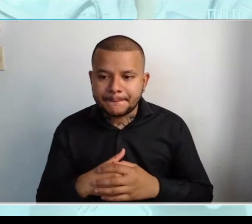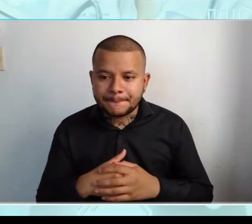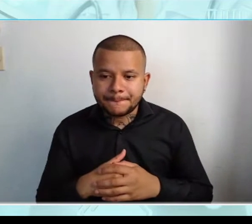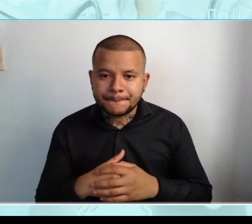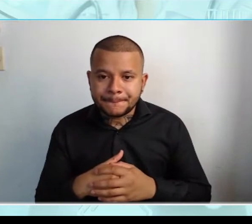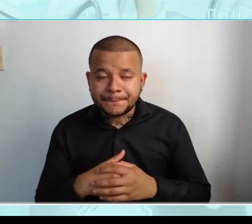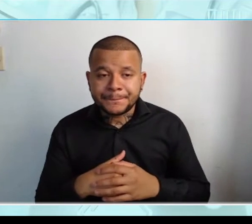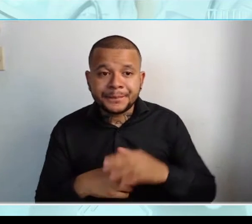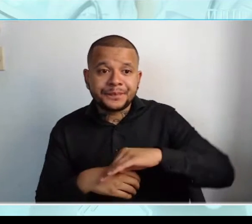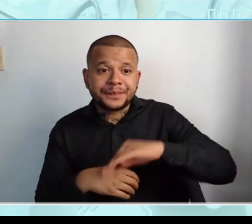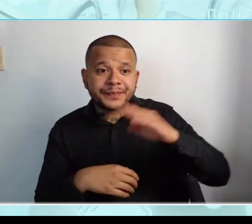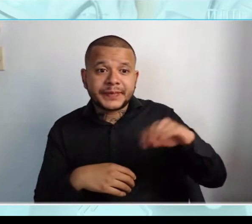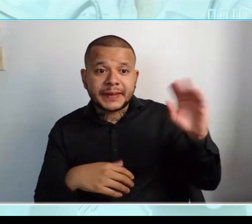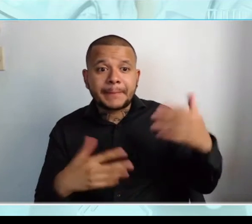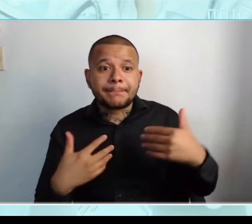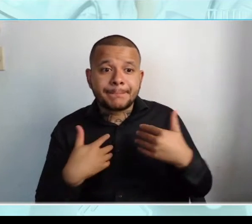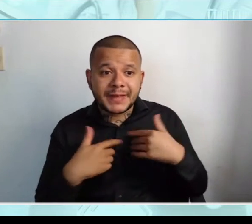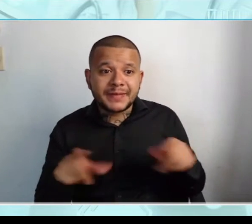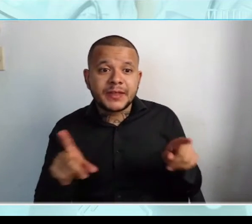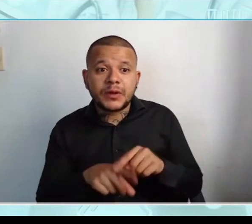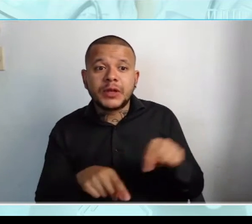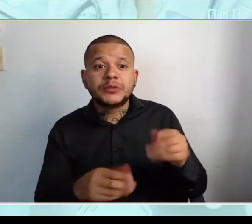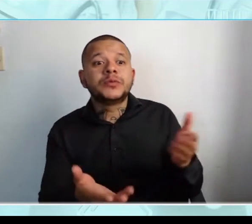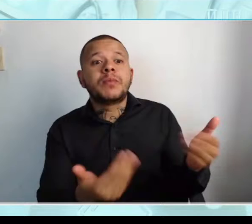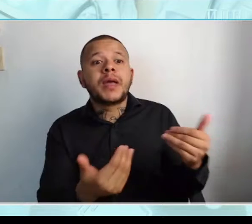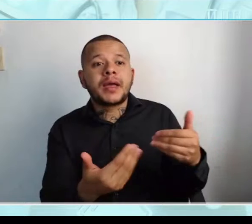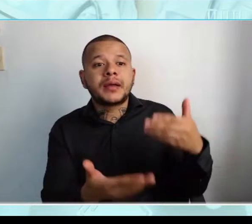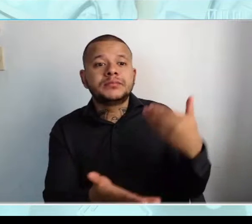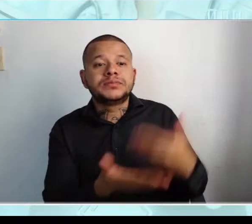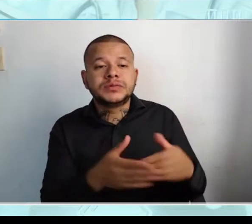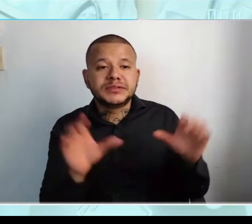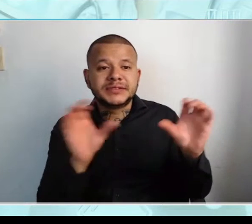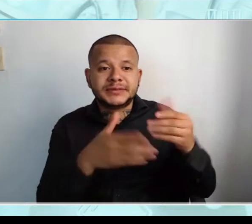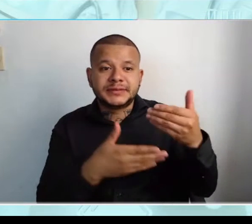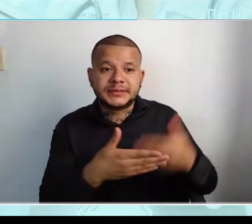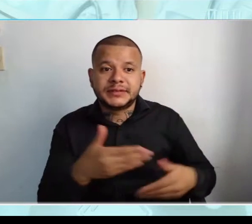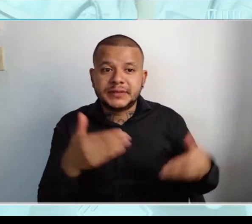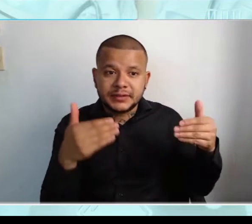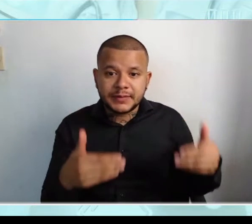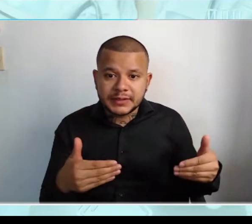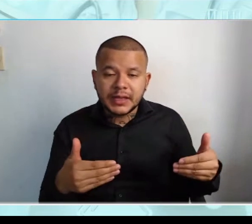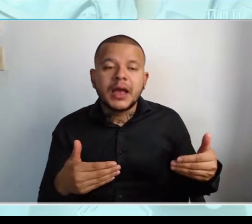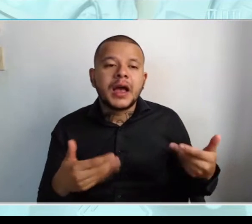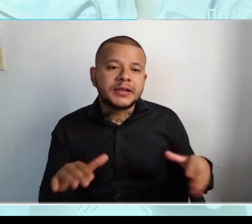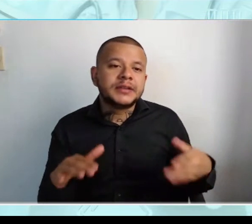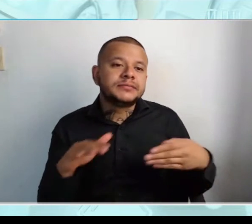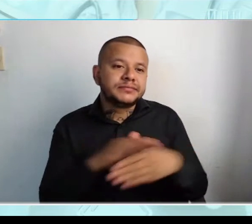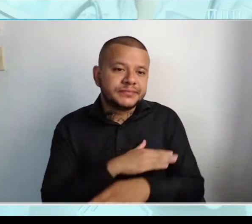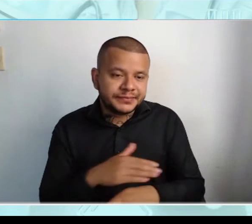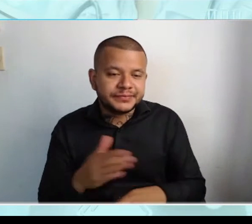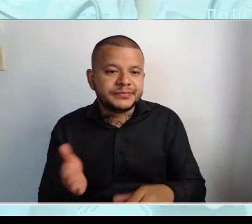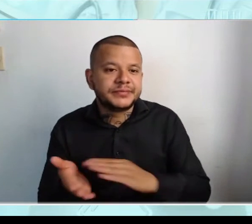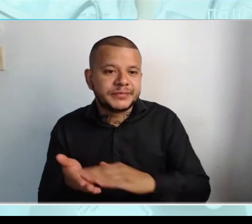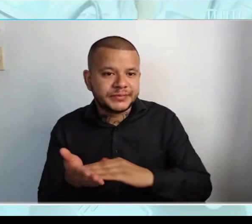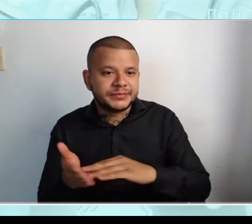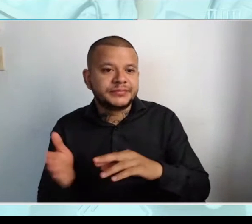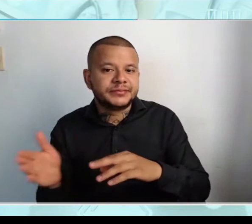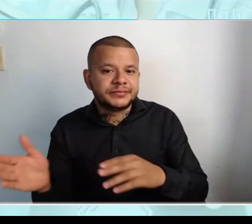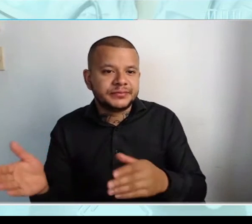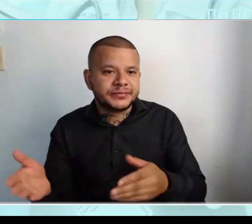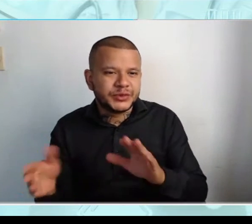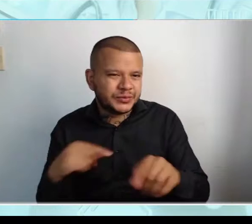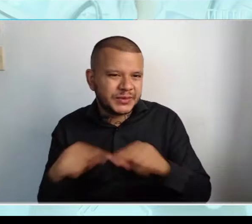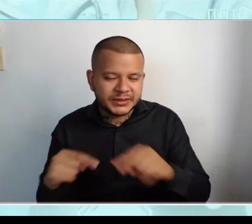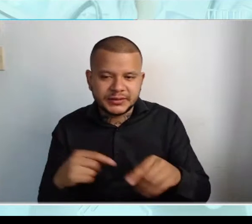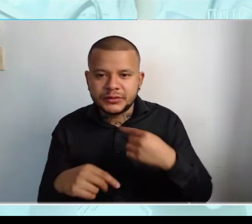el departamento están reclamando sus certificados para poder, digamos, acceder a las reparaciones administrativas. Aquí tenemos